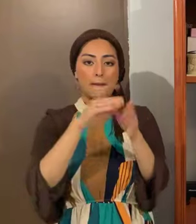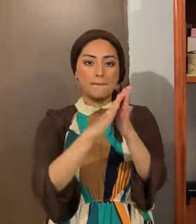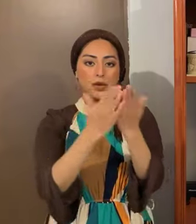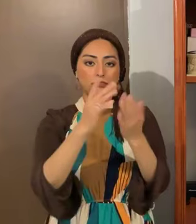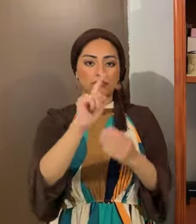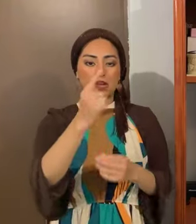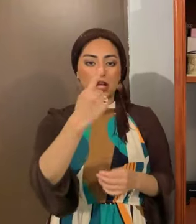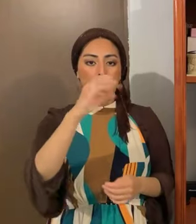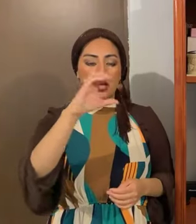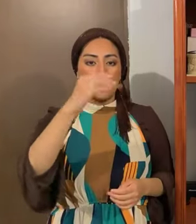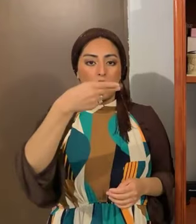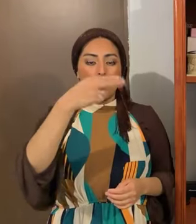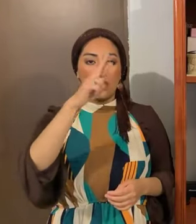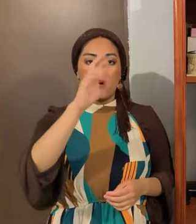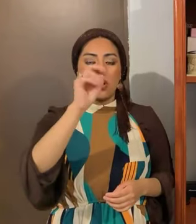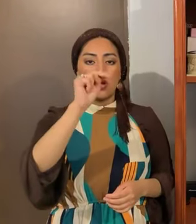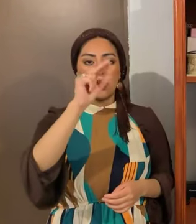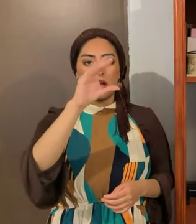Crónicas 6. Vamos